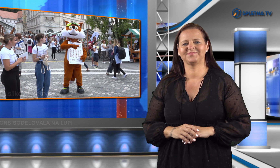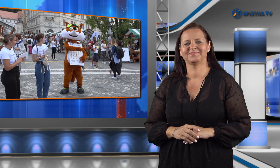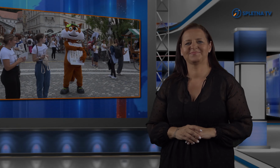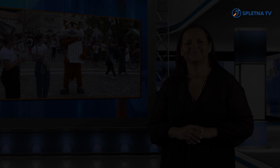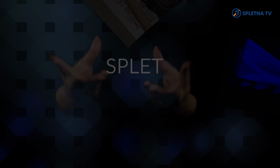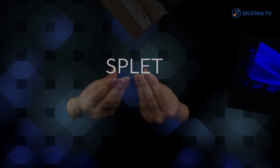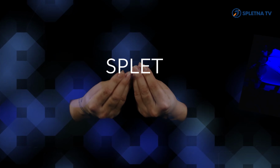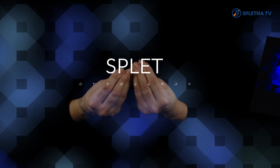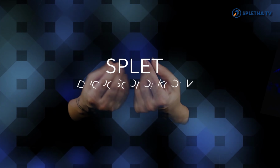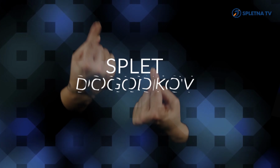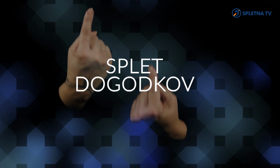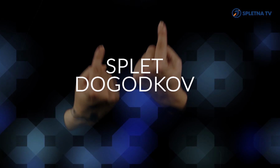tolmačke.